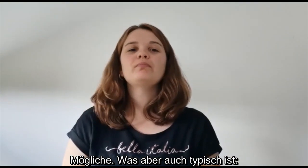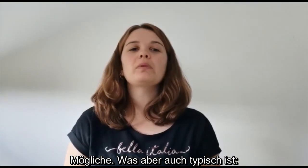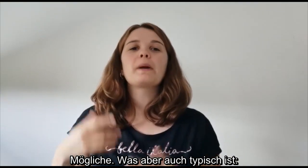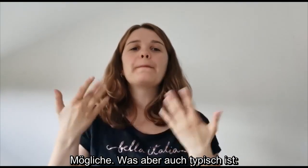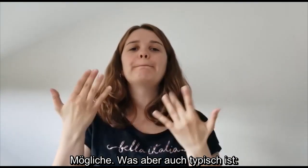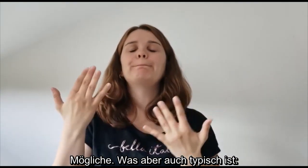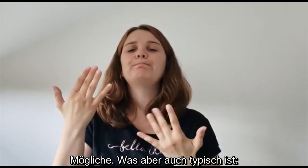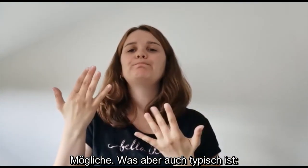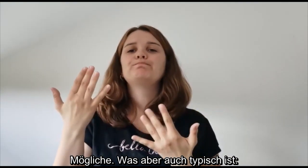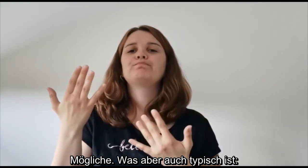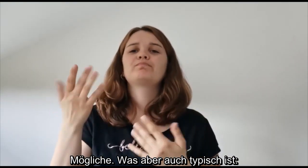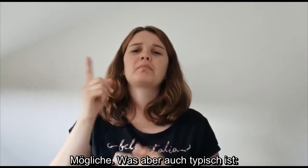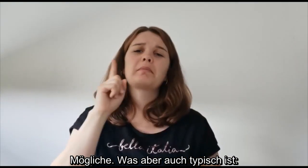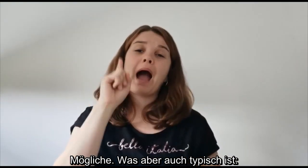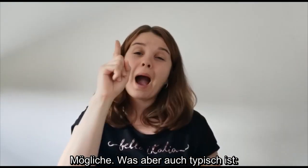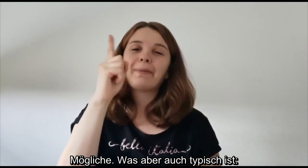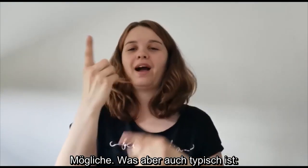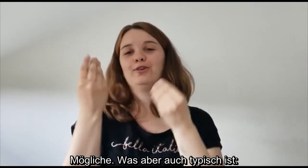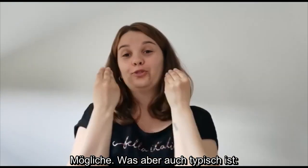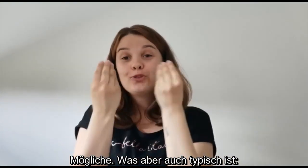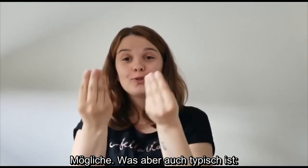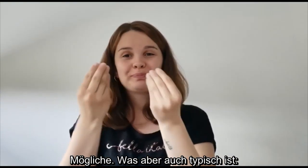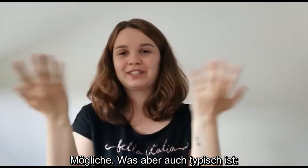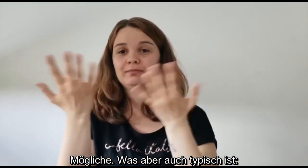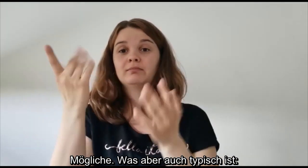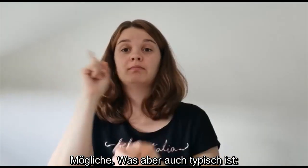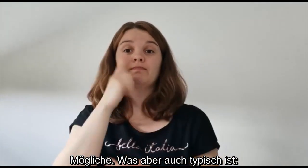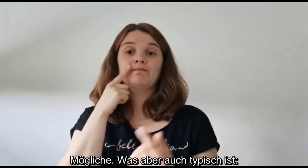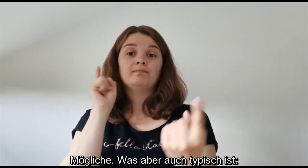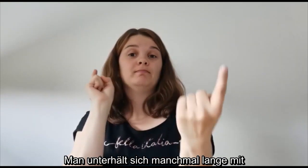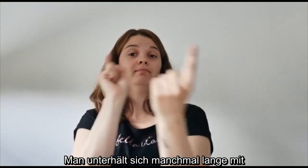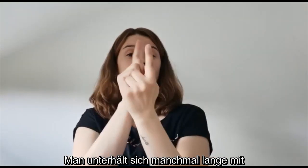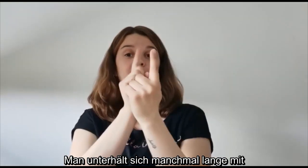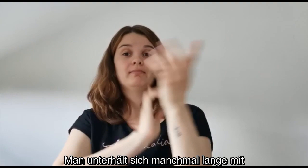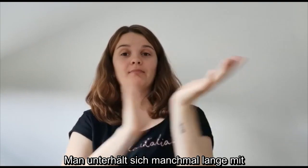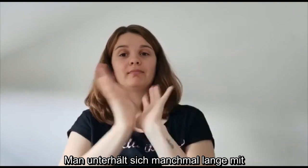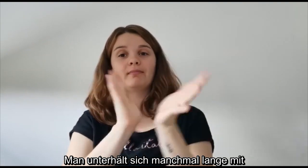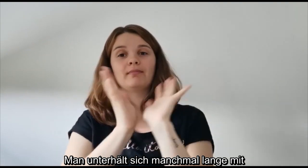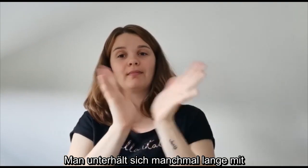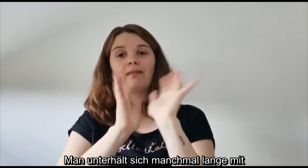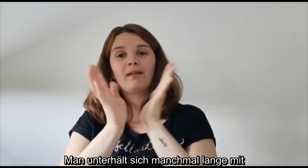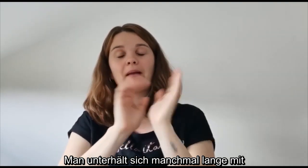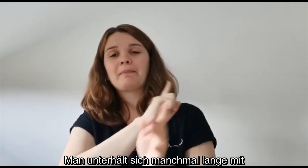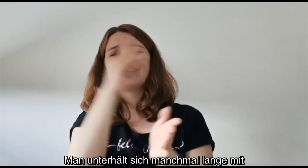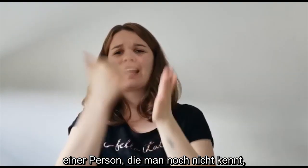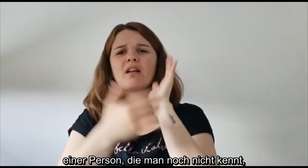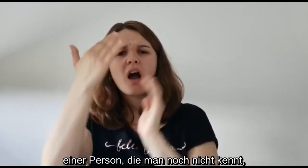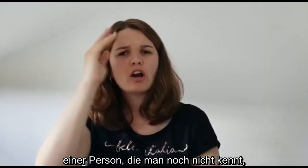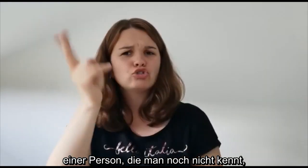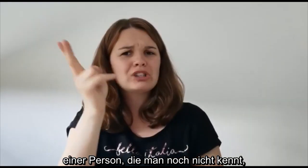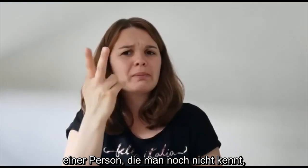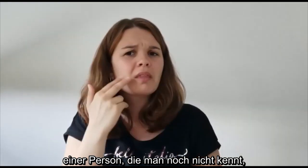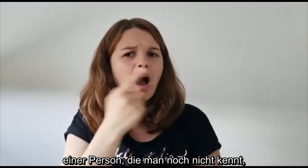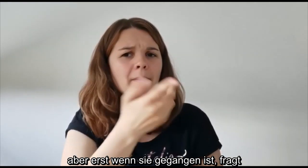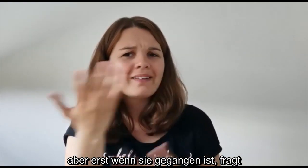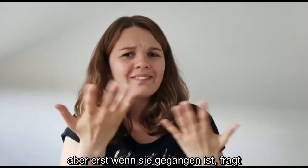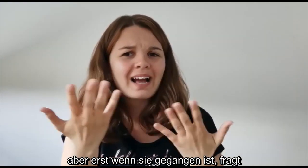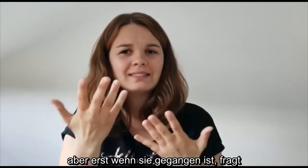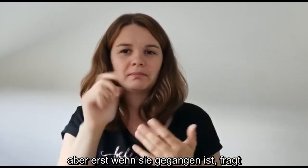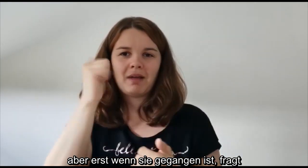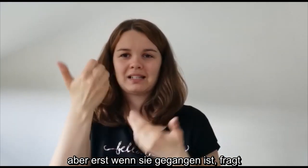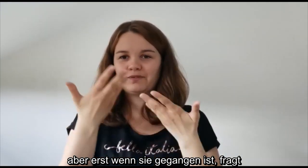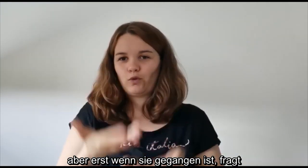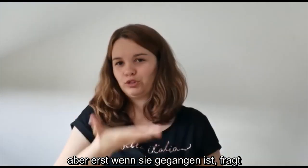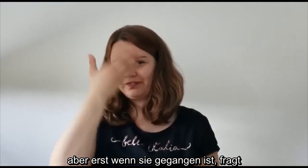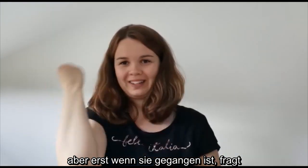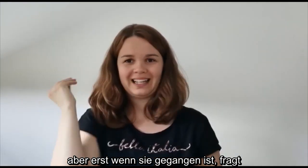alles mögliche Was aber auch typisch ist Man unterhält sich manchmal lange mit einer Person Die man noch nicht kennt